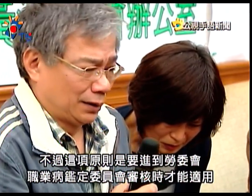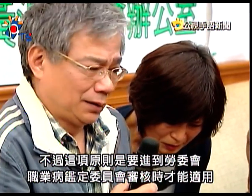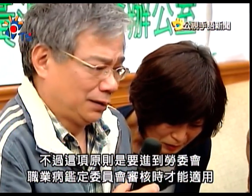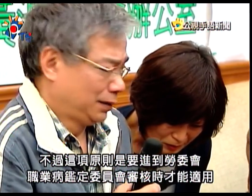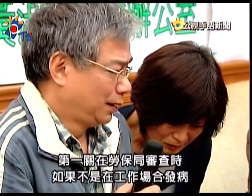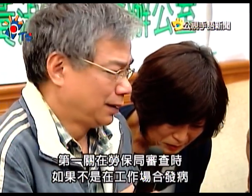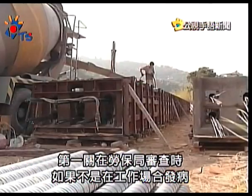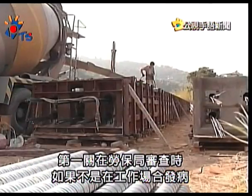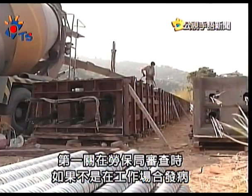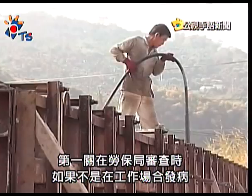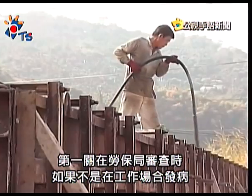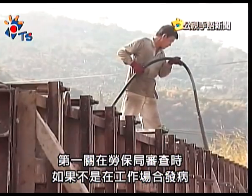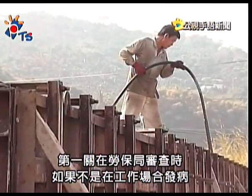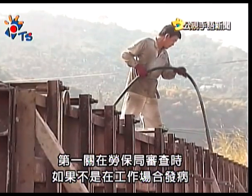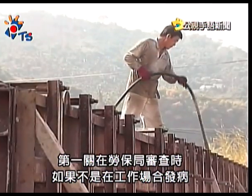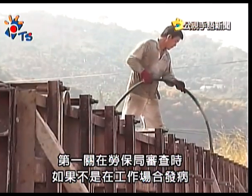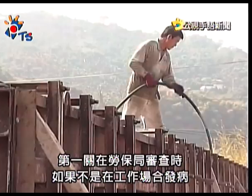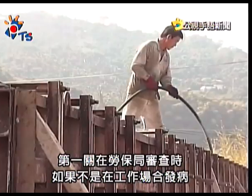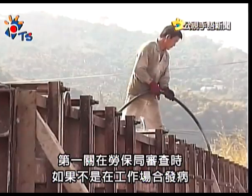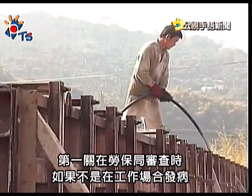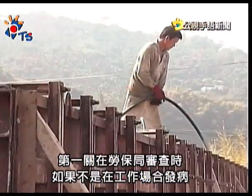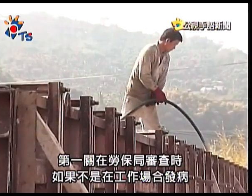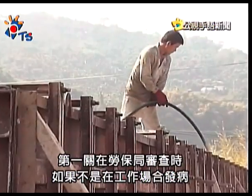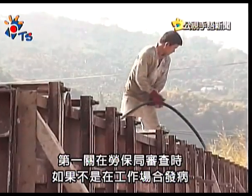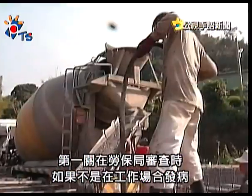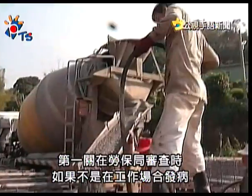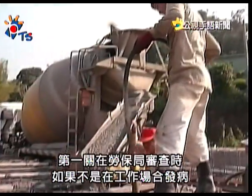用，第一关在劳保局审查时，如果不是在工作场合发